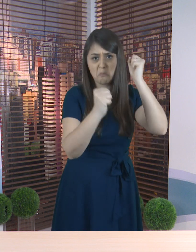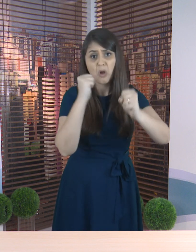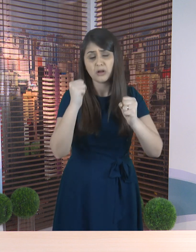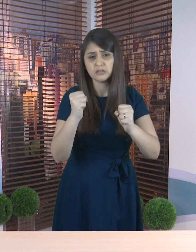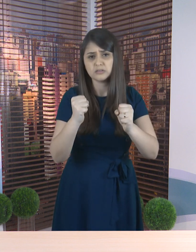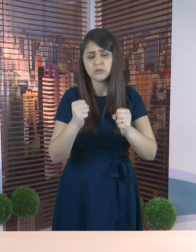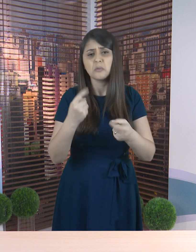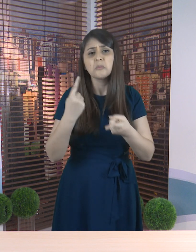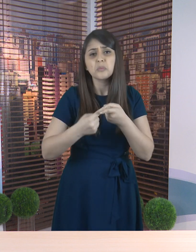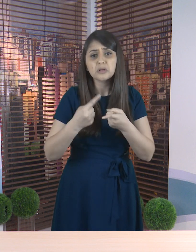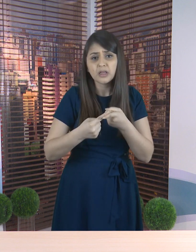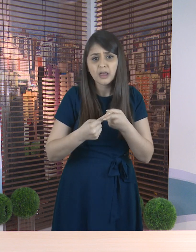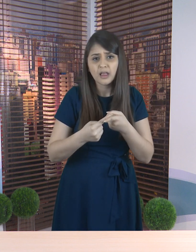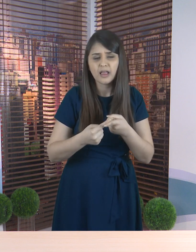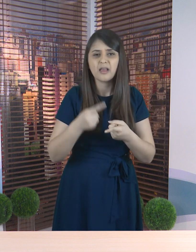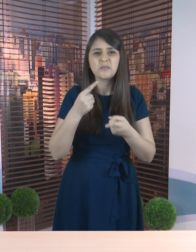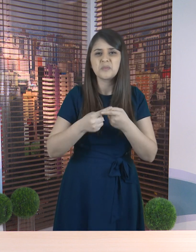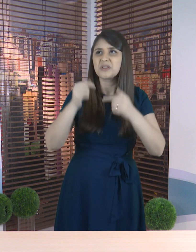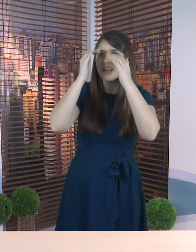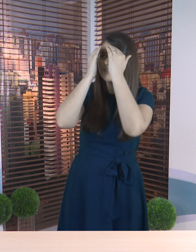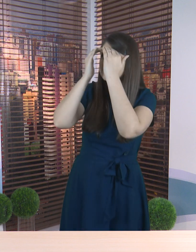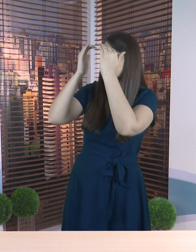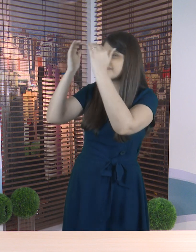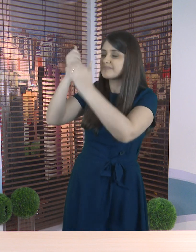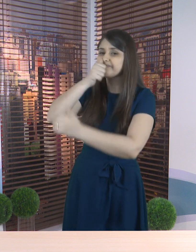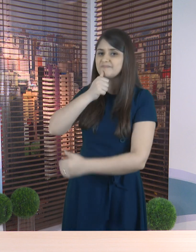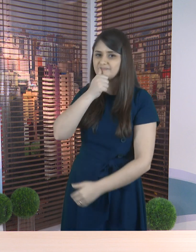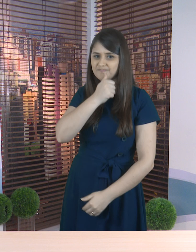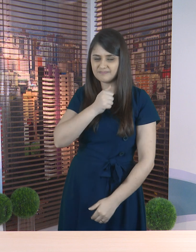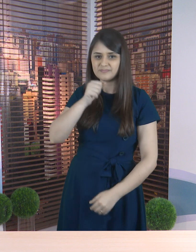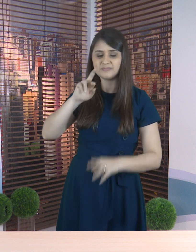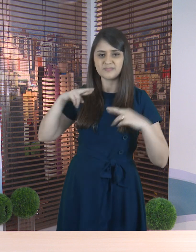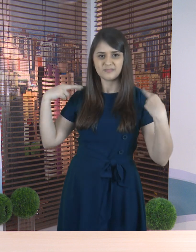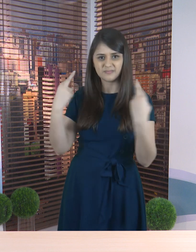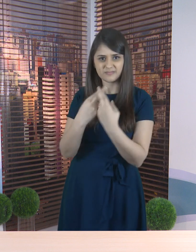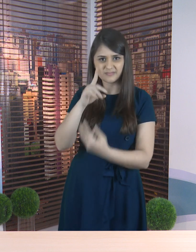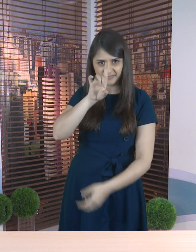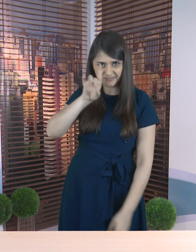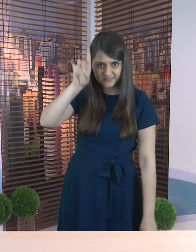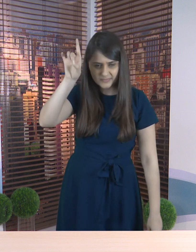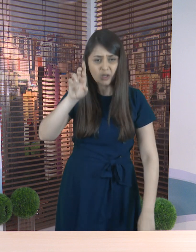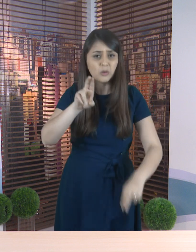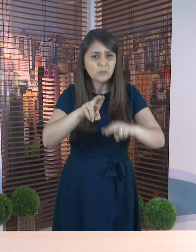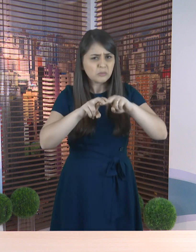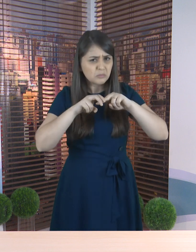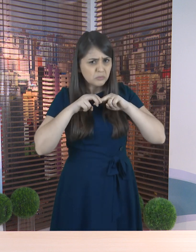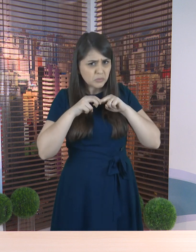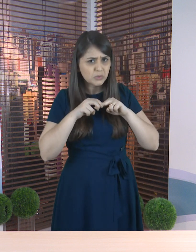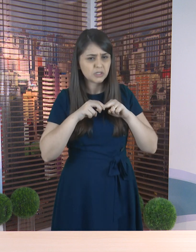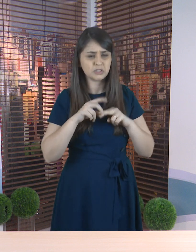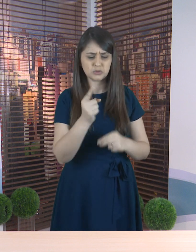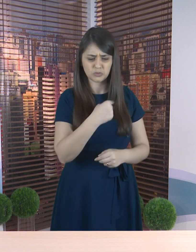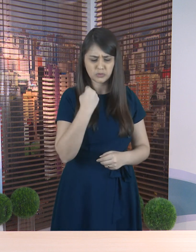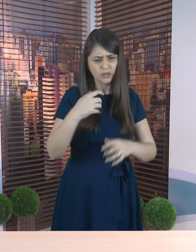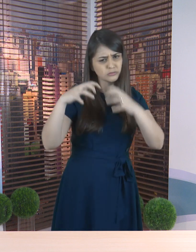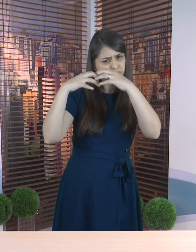ao continuarmos nossa reflexão bíblica, a verdade vem à tona. A lei da retribuição não se aplica